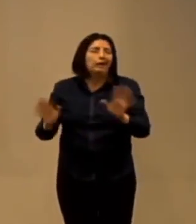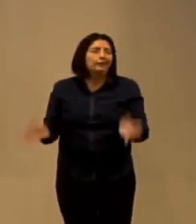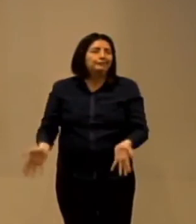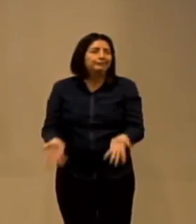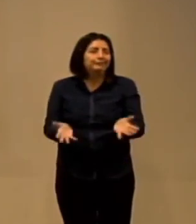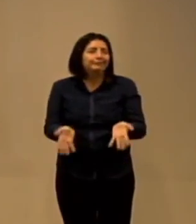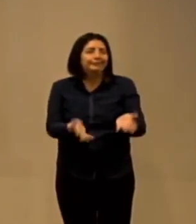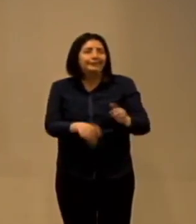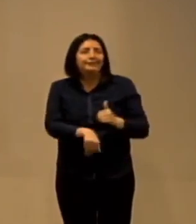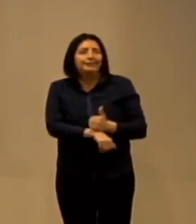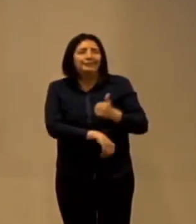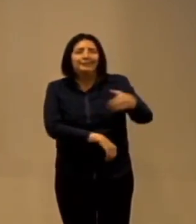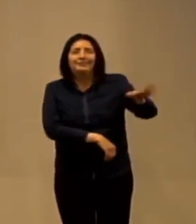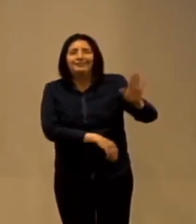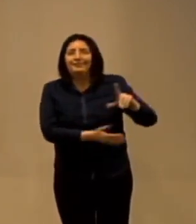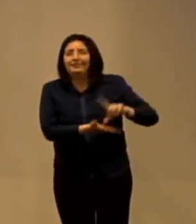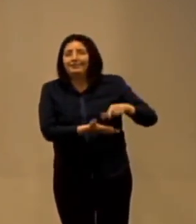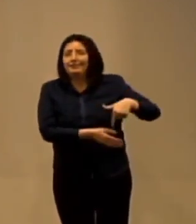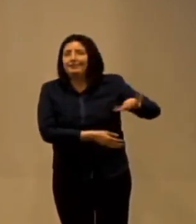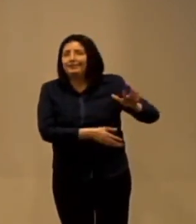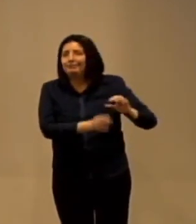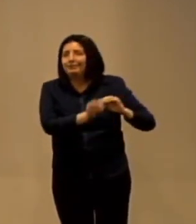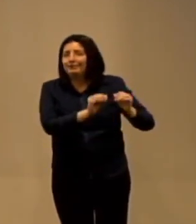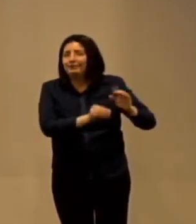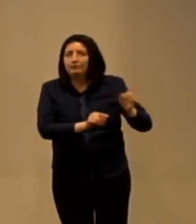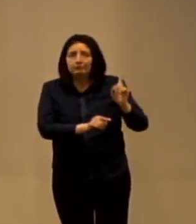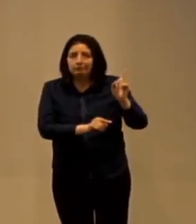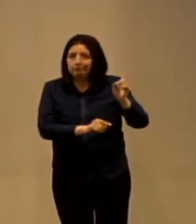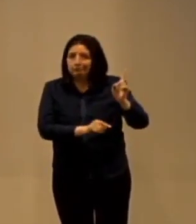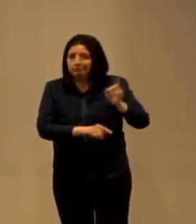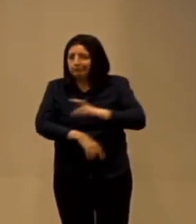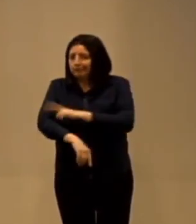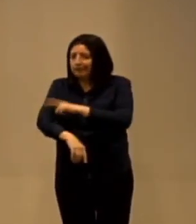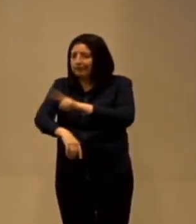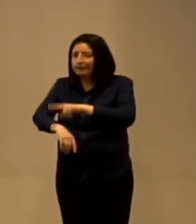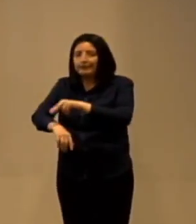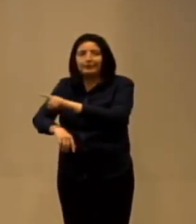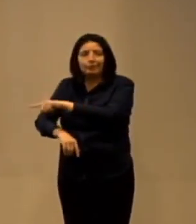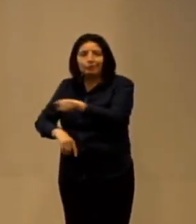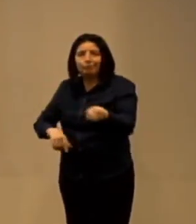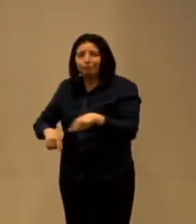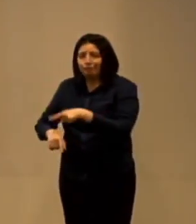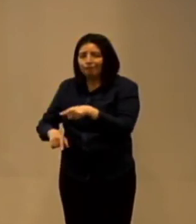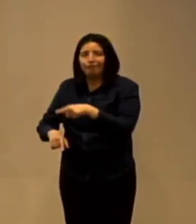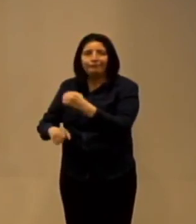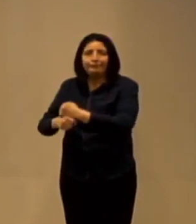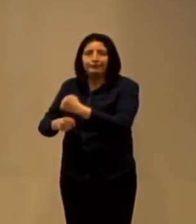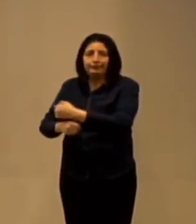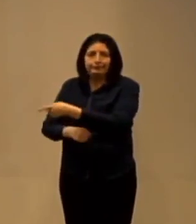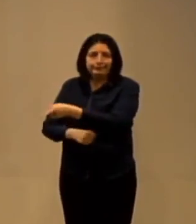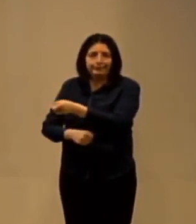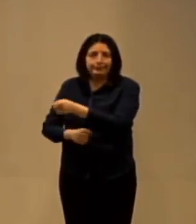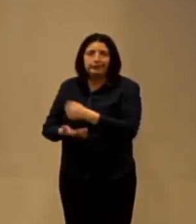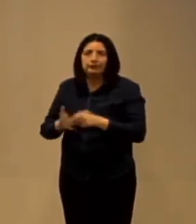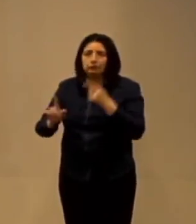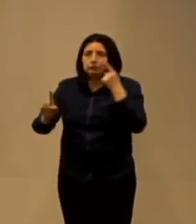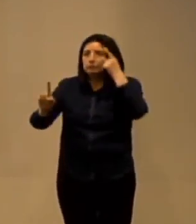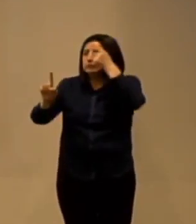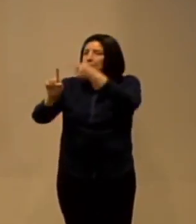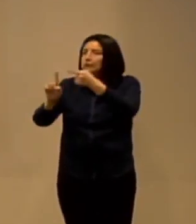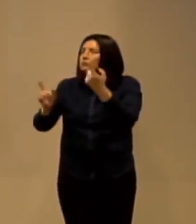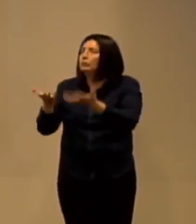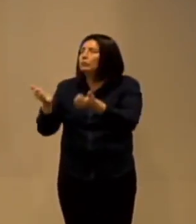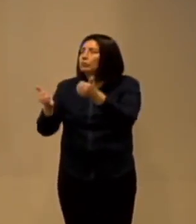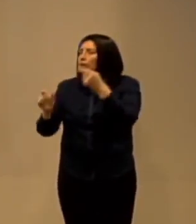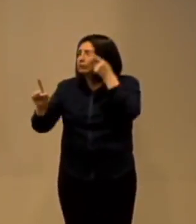echa toda la culpa a Lima, que Lima le resuelva su problema. No, las regiones tienen que comenzar a trabajar, ¿no? Meta, pongámonos